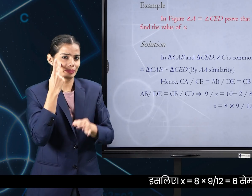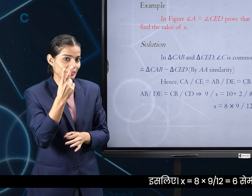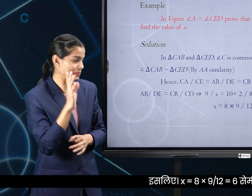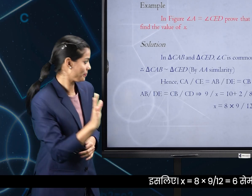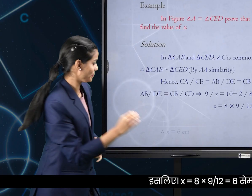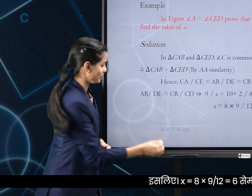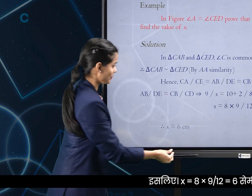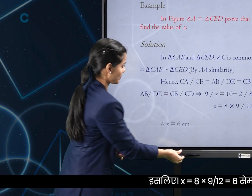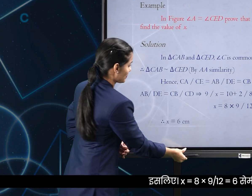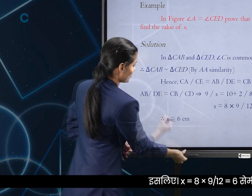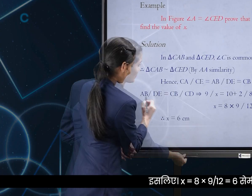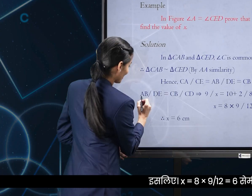सेमी।